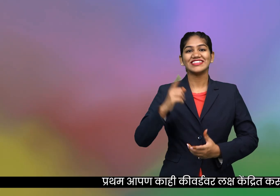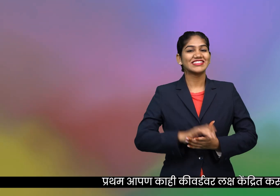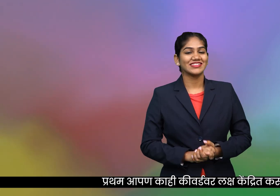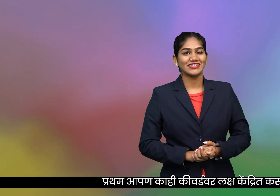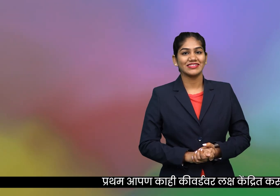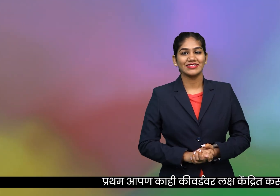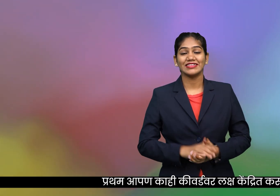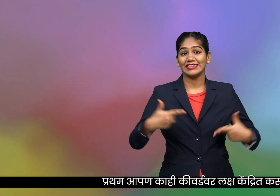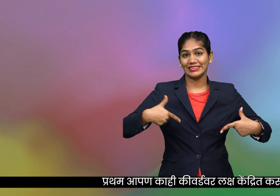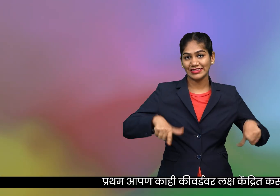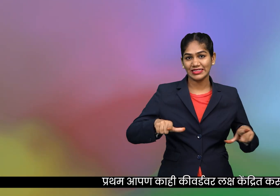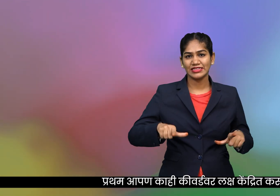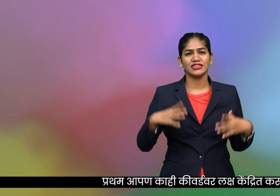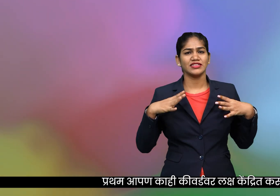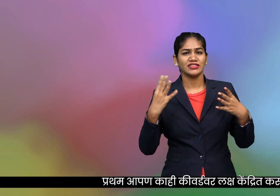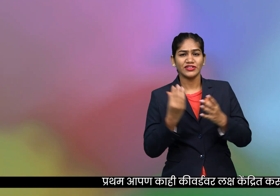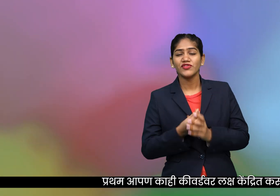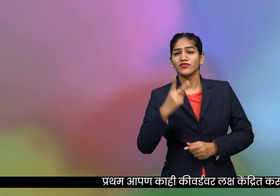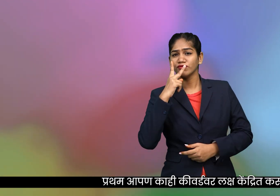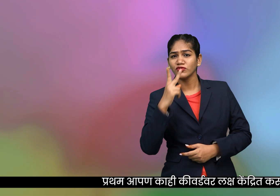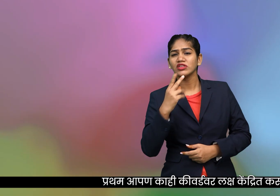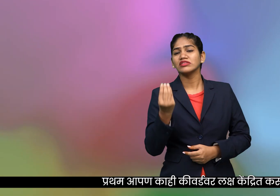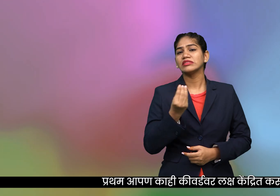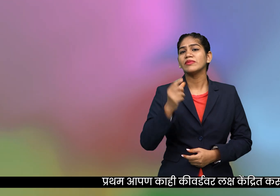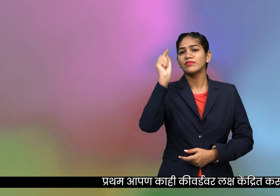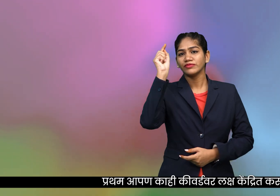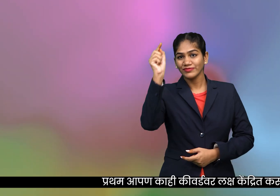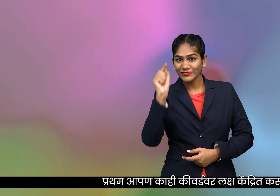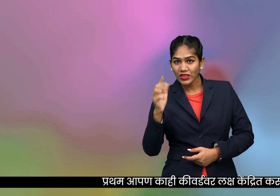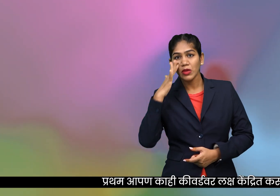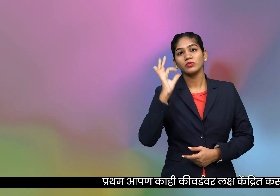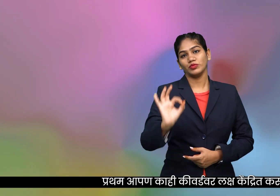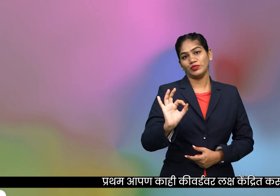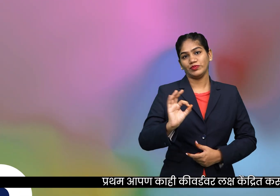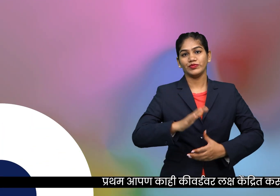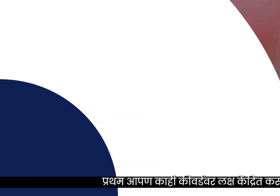प्रथम आपण काही कीवर्डवर लक्ष केंद्रित करूया.